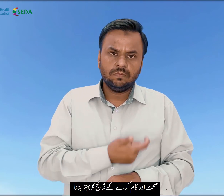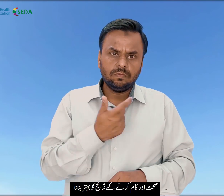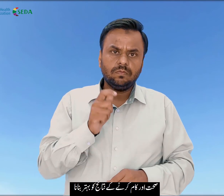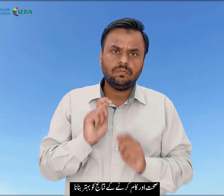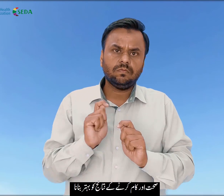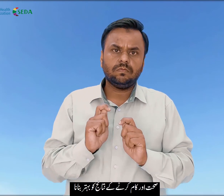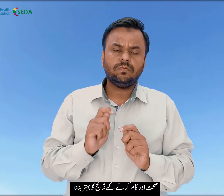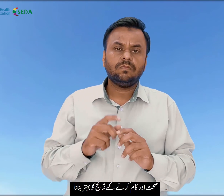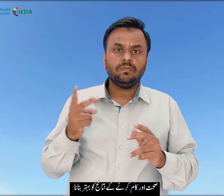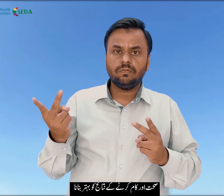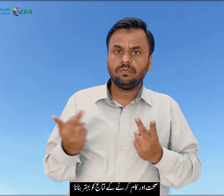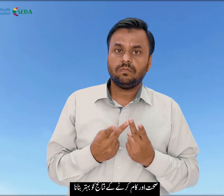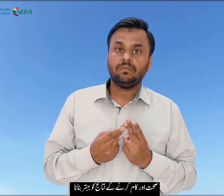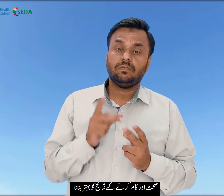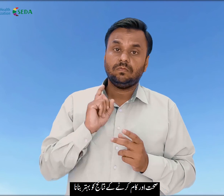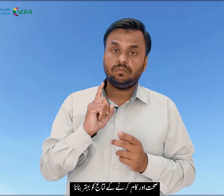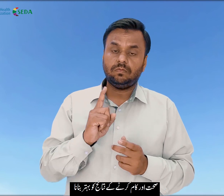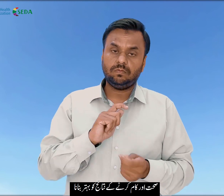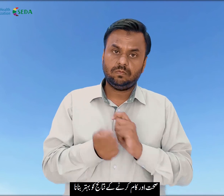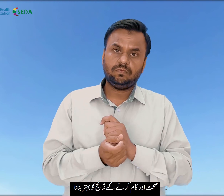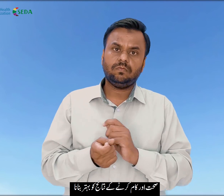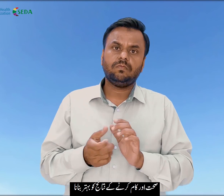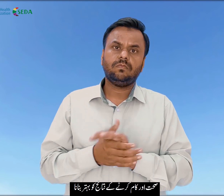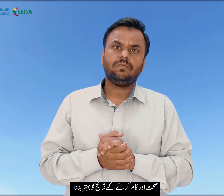صحت اور کام کرنے کے نتائج کو بہتر بنانا۔